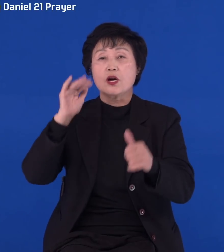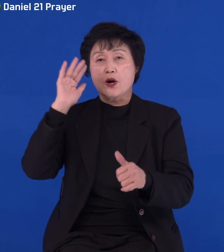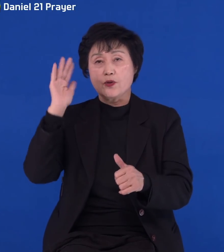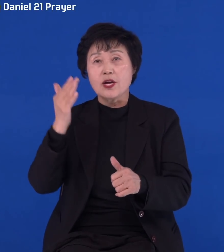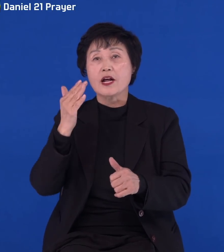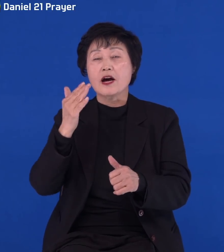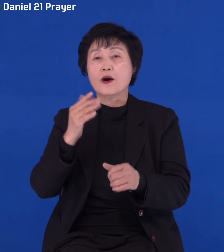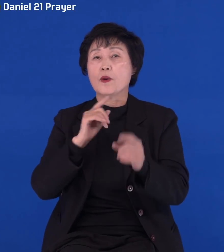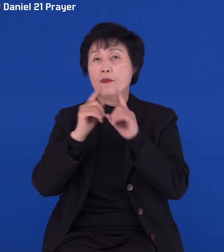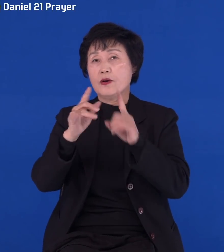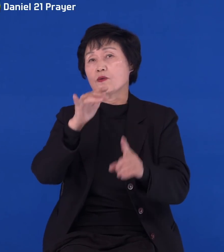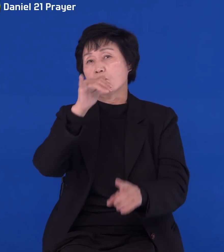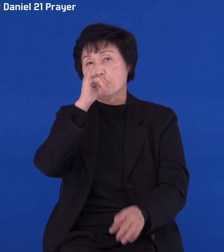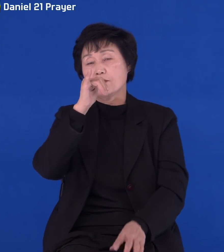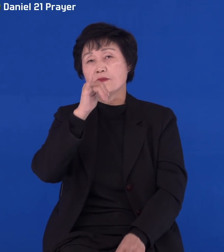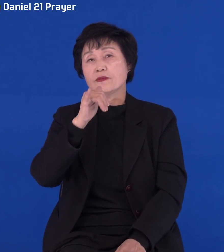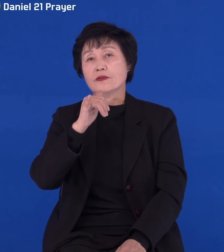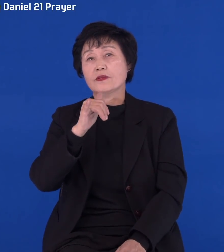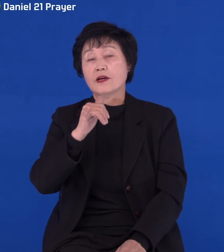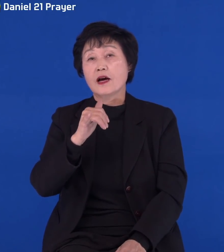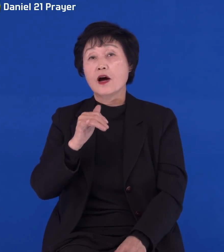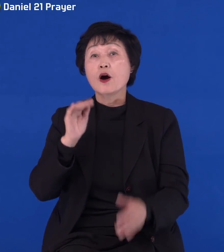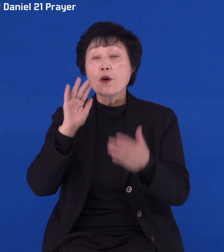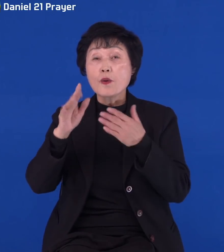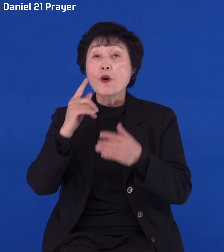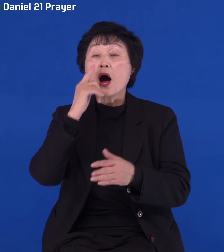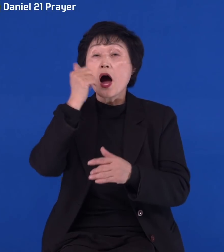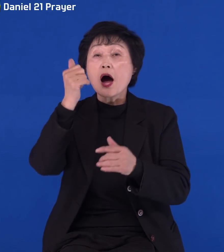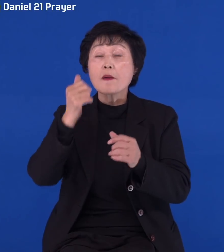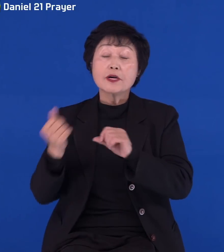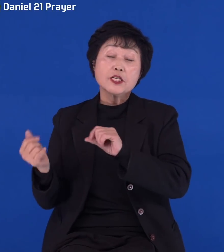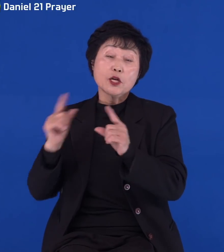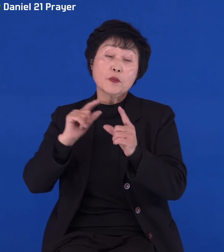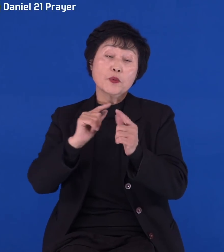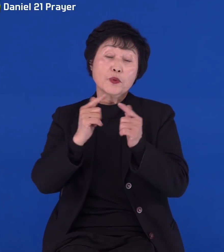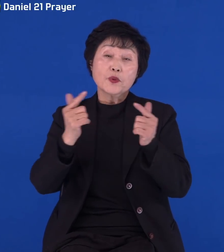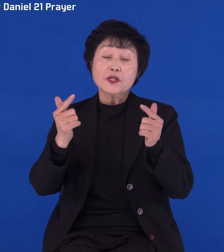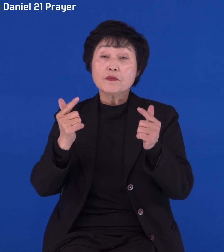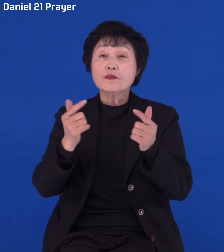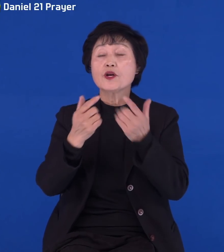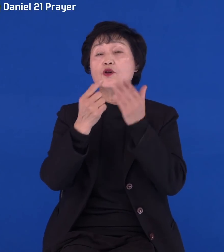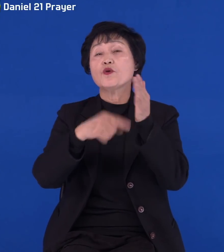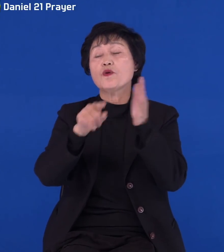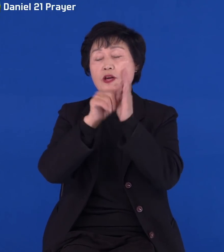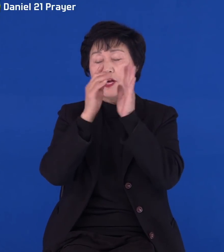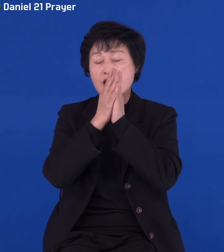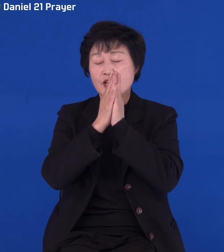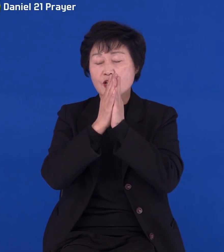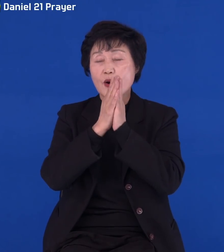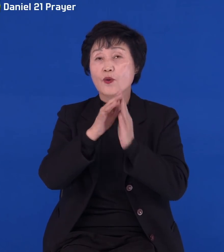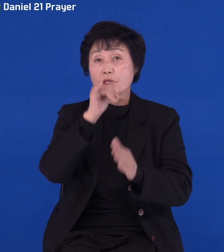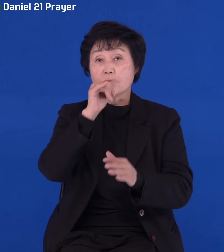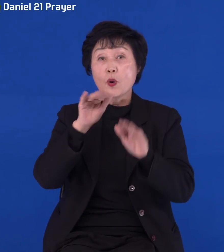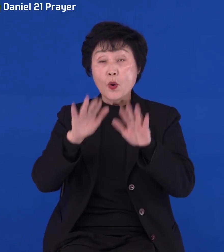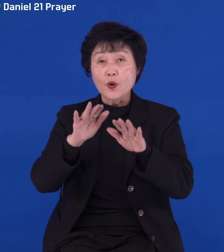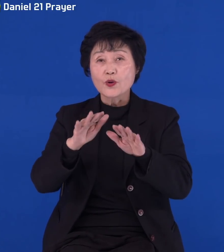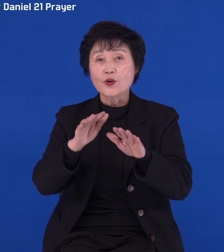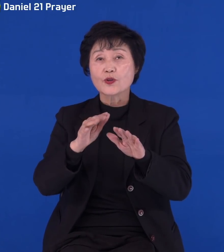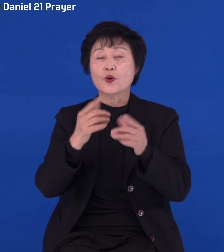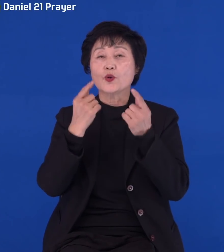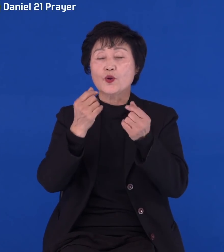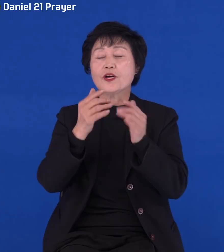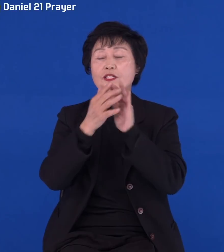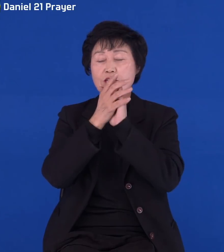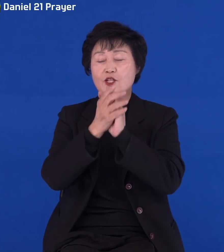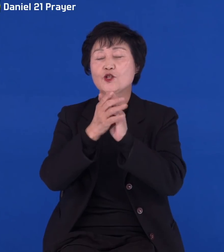있어야 돼요. 그리고 나서 이제는 아버지 부흥회를 위해서 기도합니다. 주여 삼창. 오늘도 TV 보고 기도하고 있어요. 저희 가족. 주여 삼창에 치면